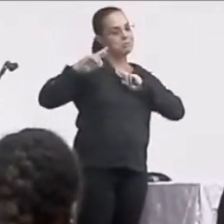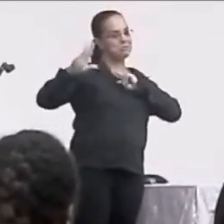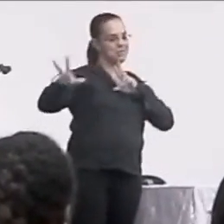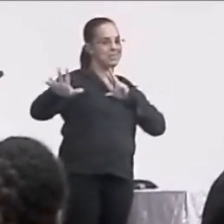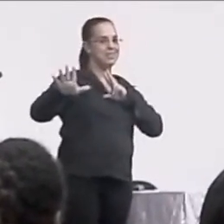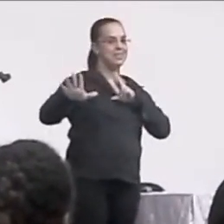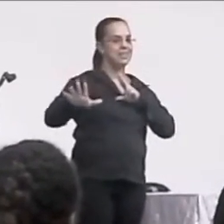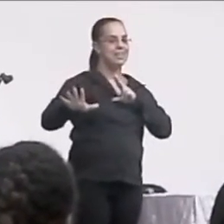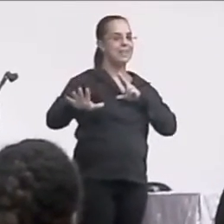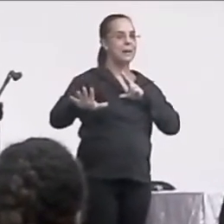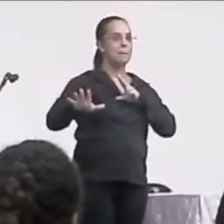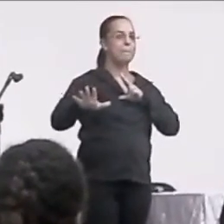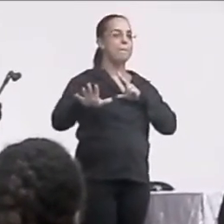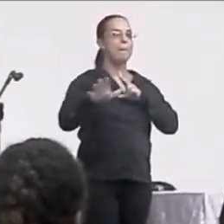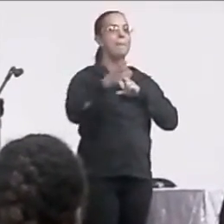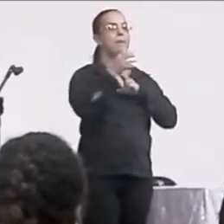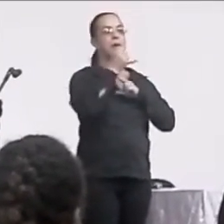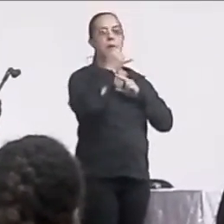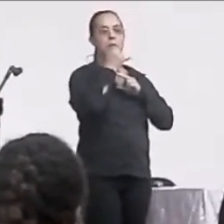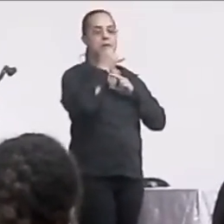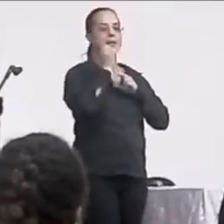É uma pessoa cheia de recentemente.